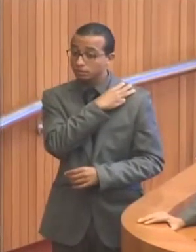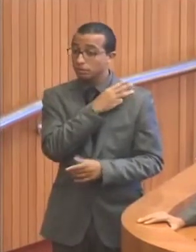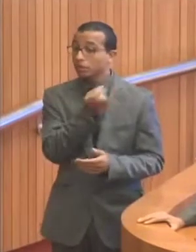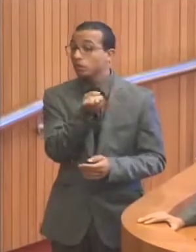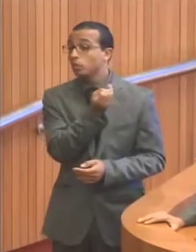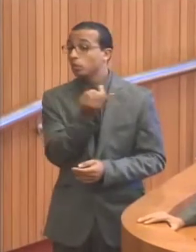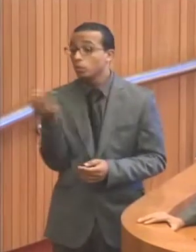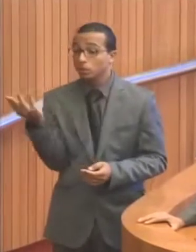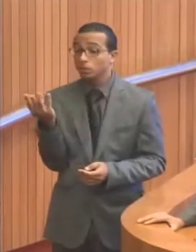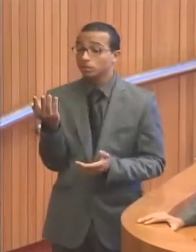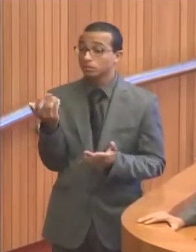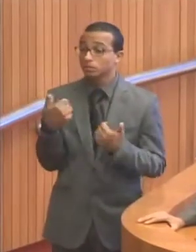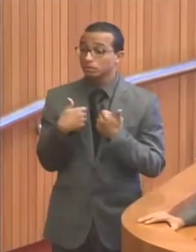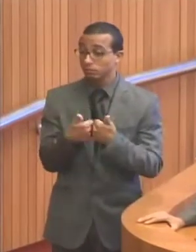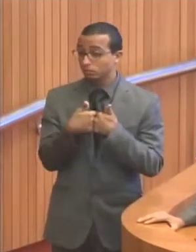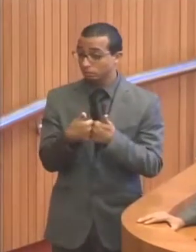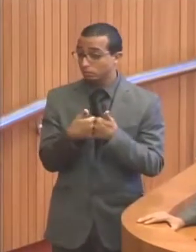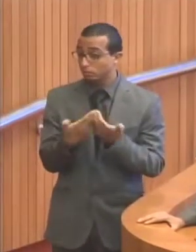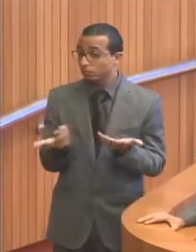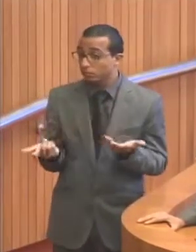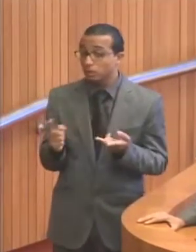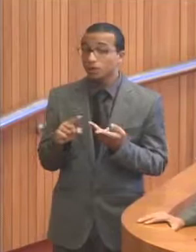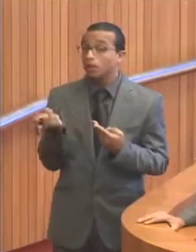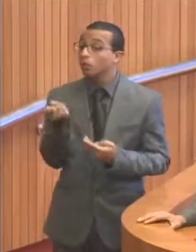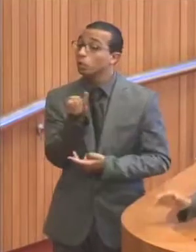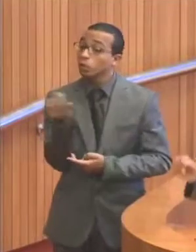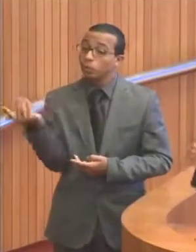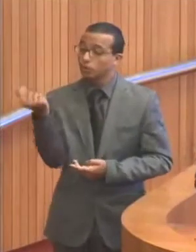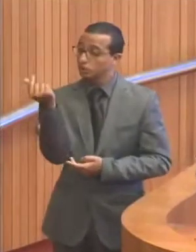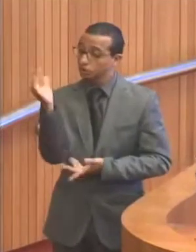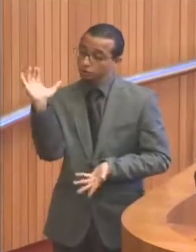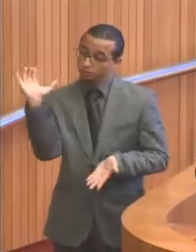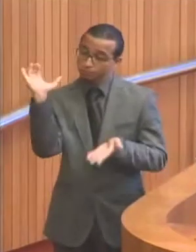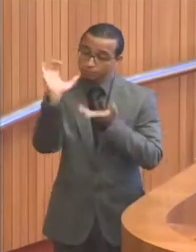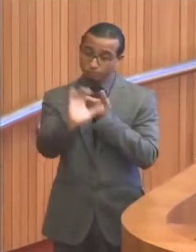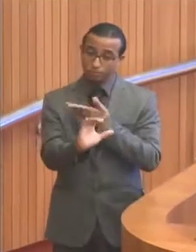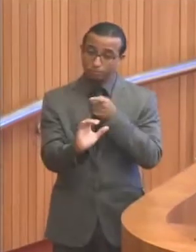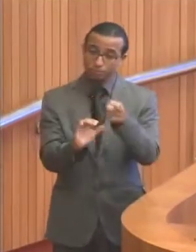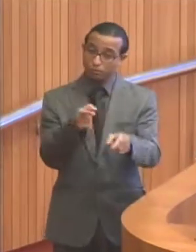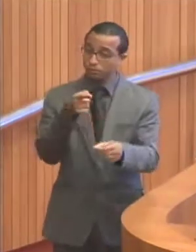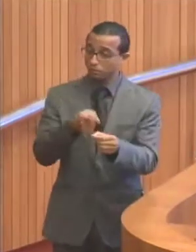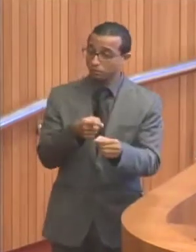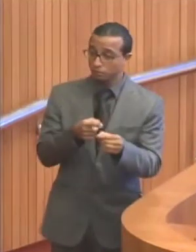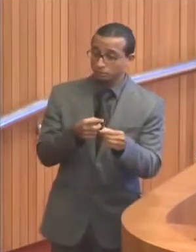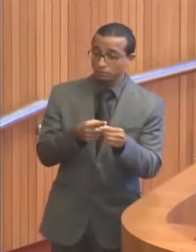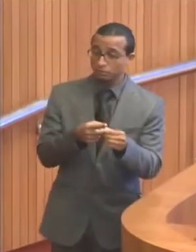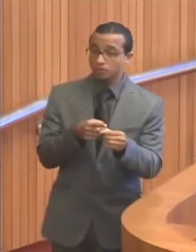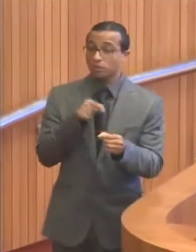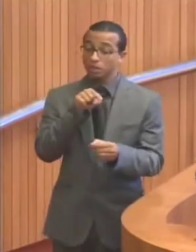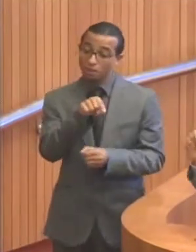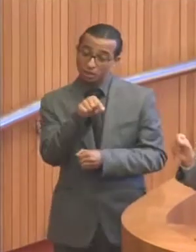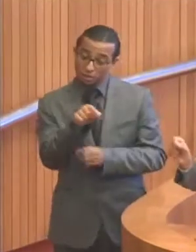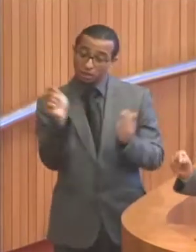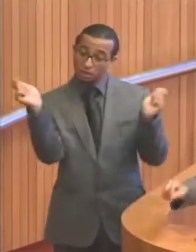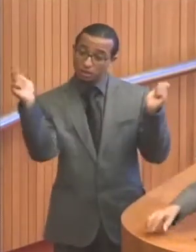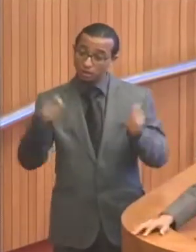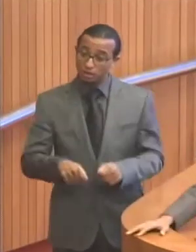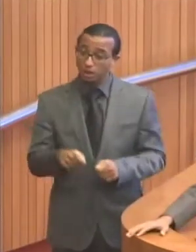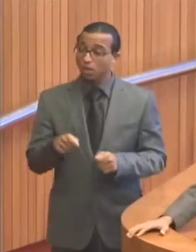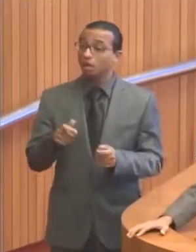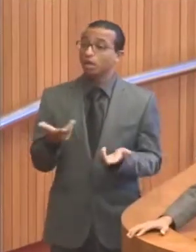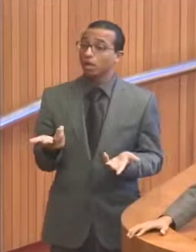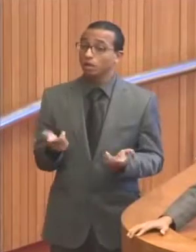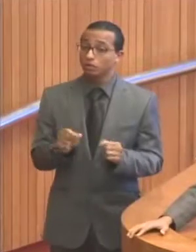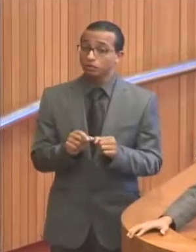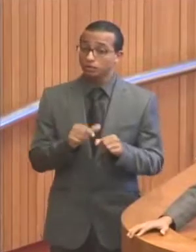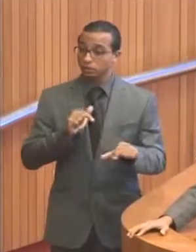Quantos ônibus? Quanto em dinheiro o Estado destinou ao município para que ele fizesse este serviço?